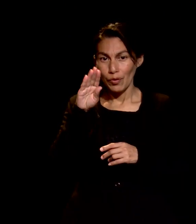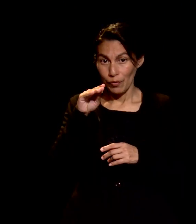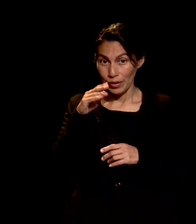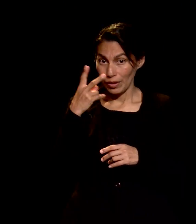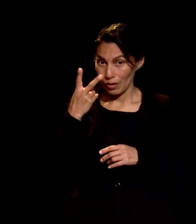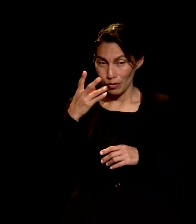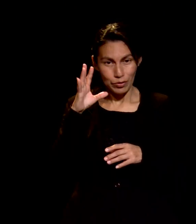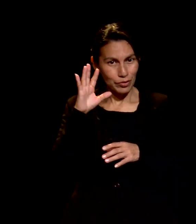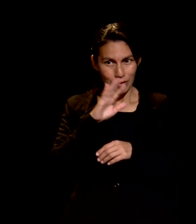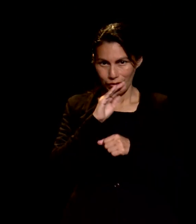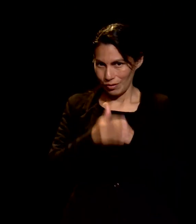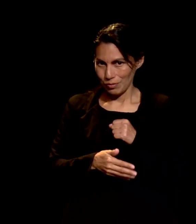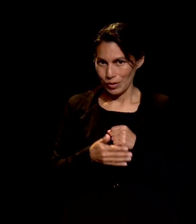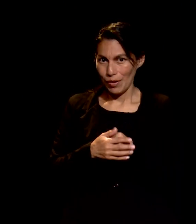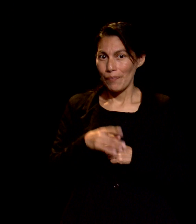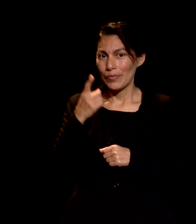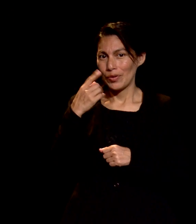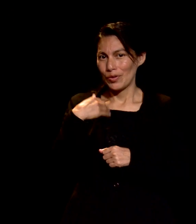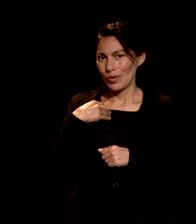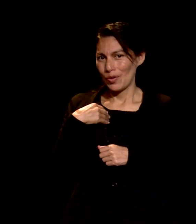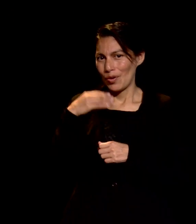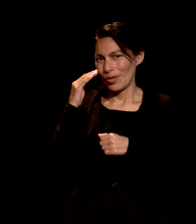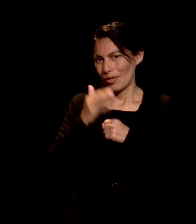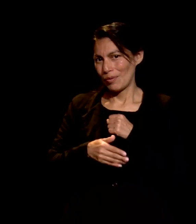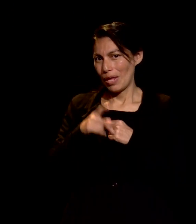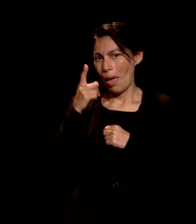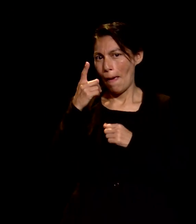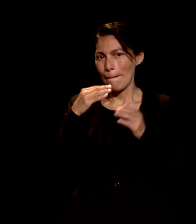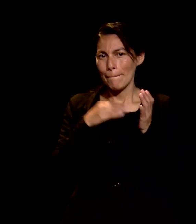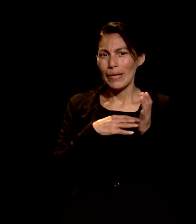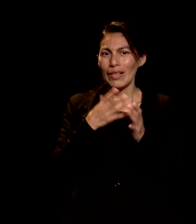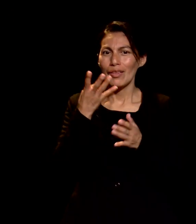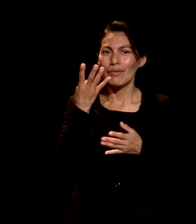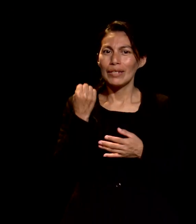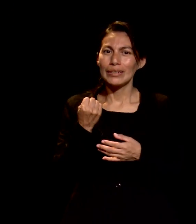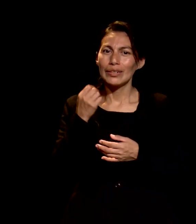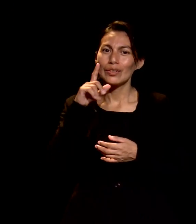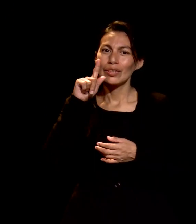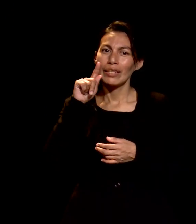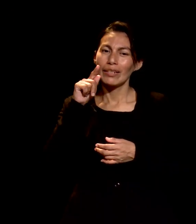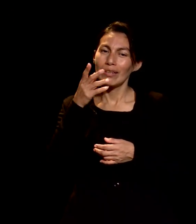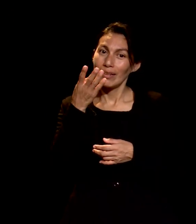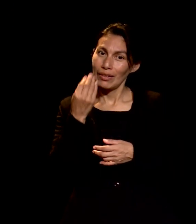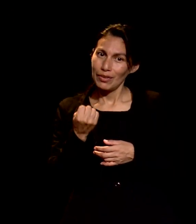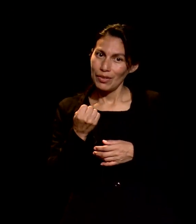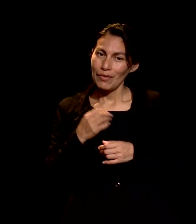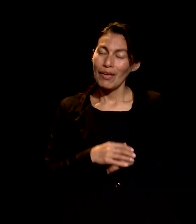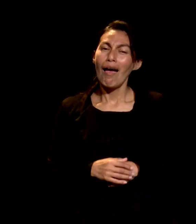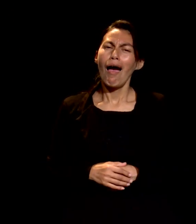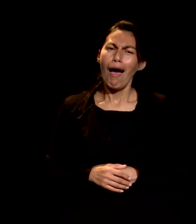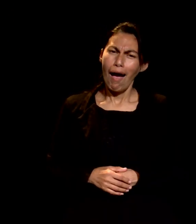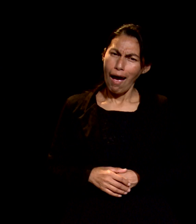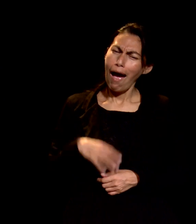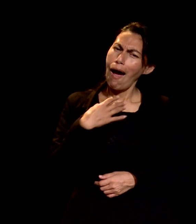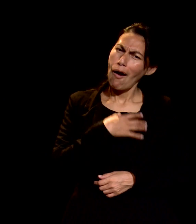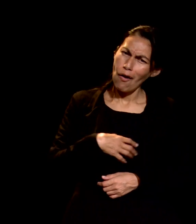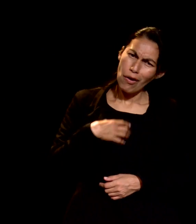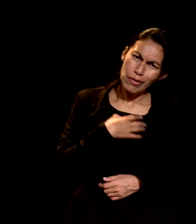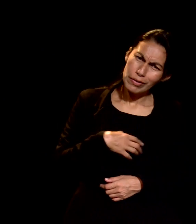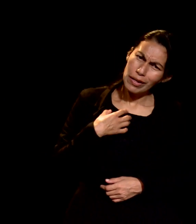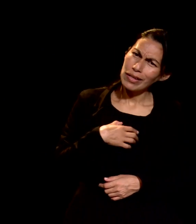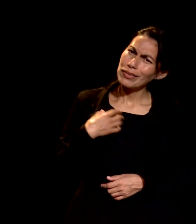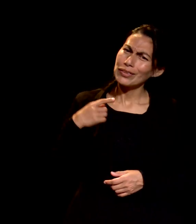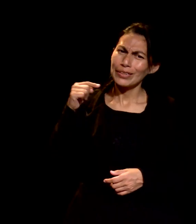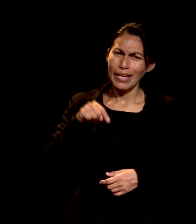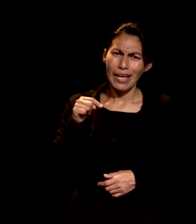79, pastor Ya hace rato Así que estamos contentos de que estemos celebrando